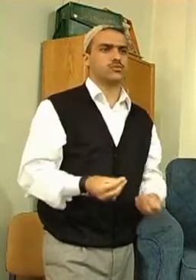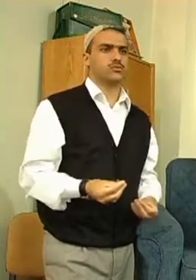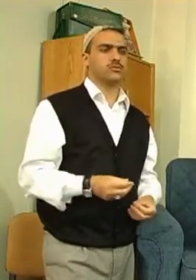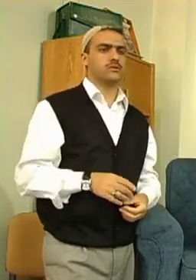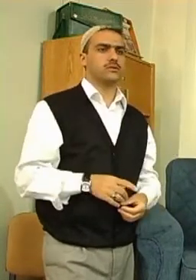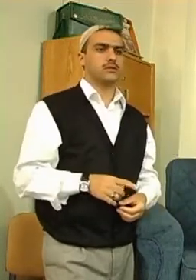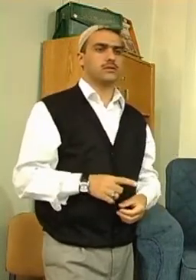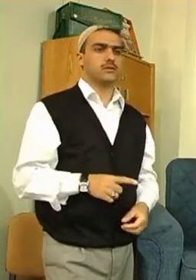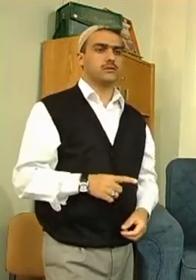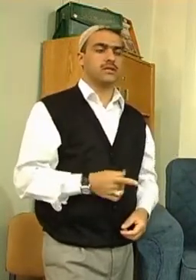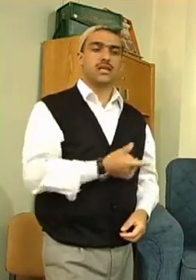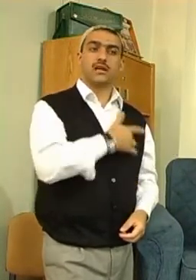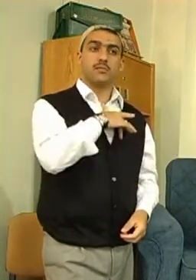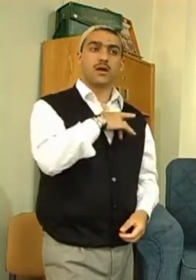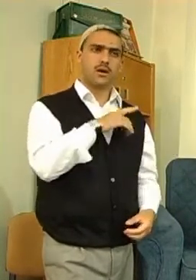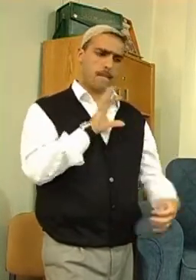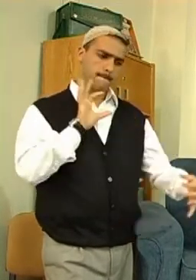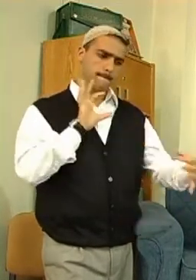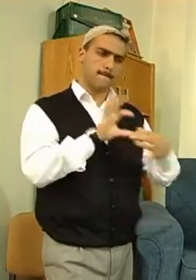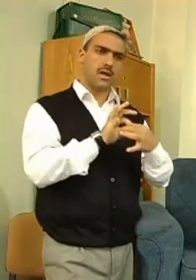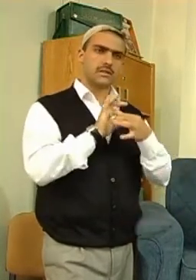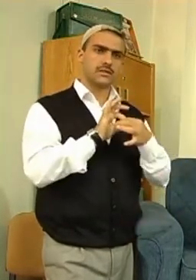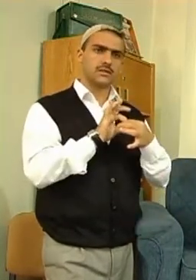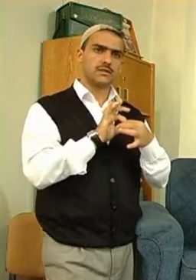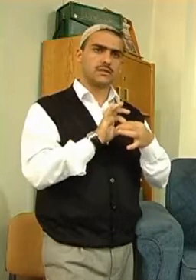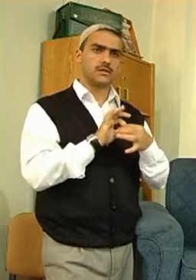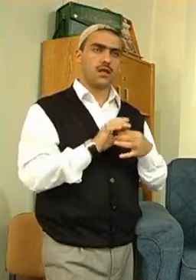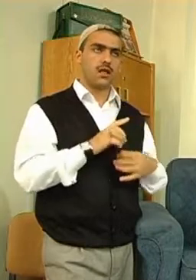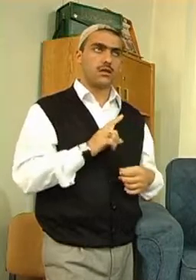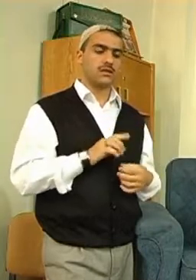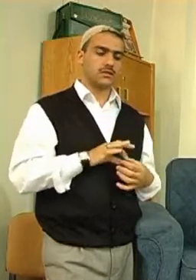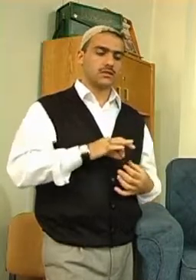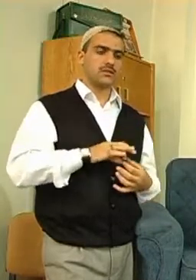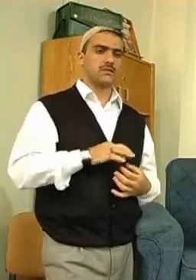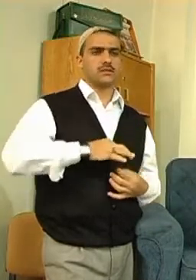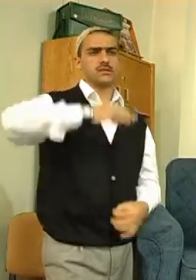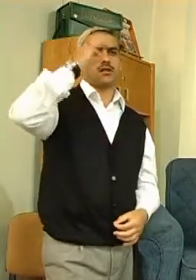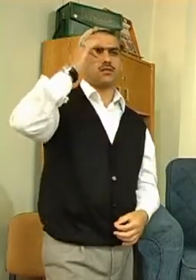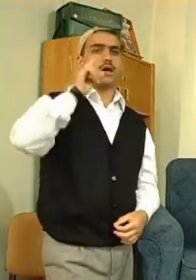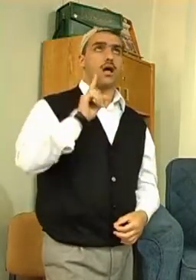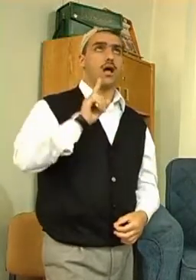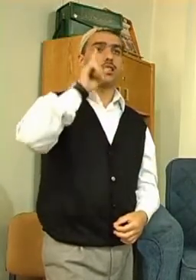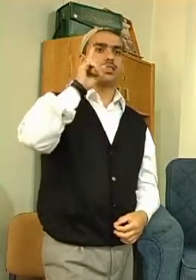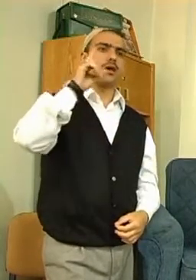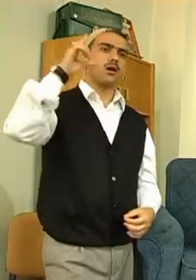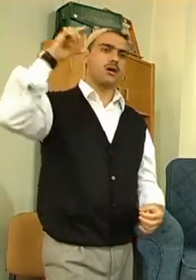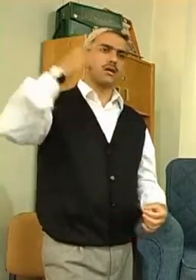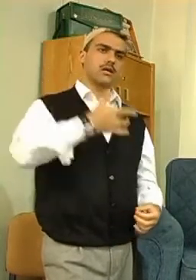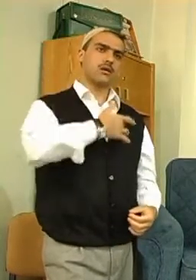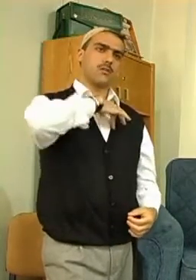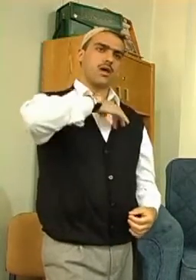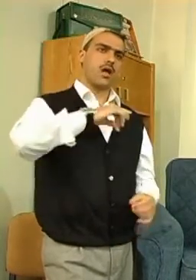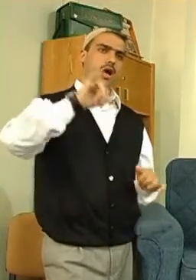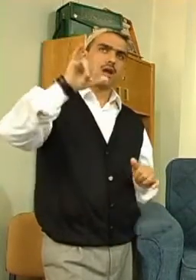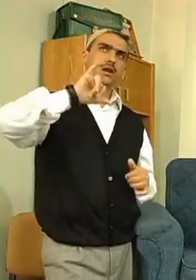İman bir intisaptır. Ya bir şey de öğrendik burada. İman intisapmış. Şimdi nispet ve bir de intisap var. Nispet,